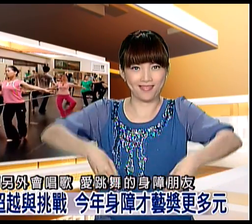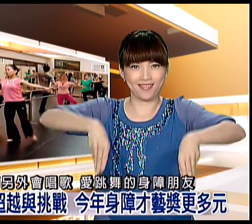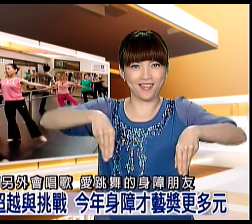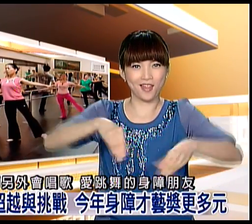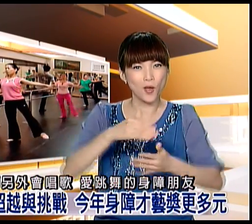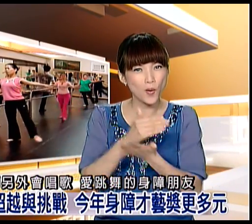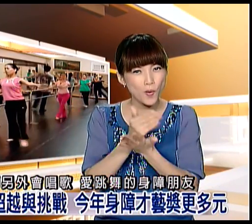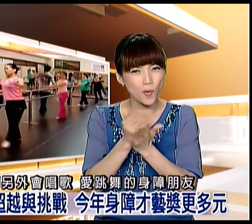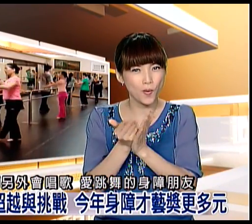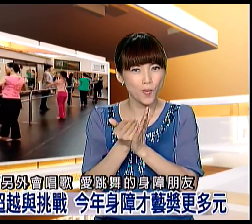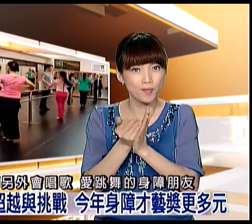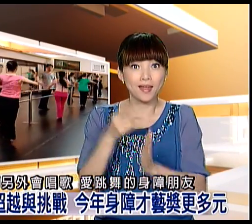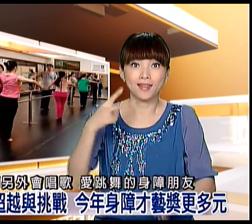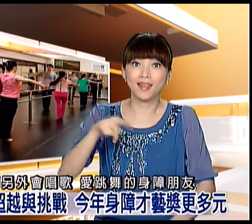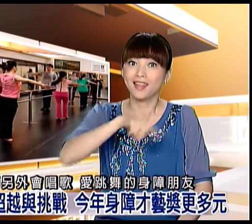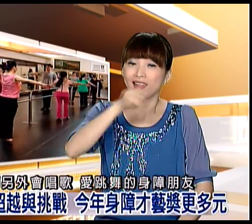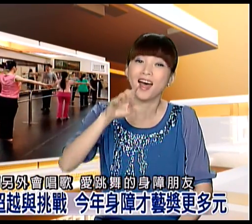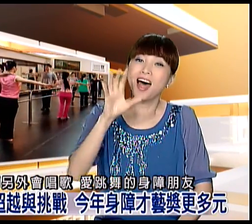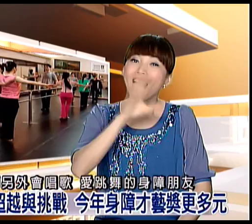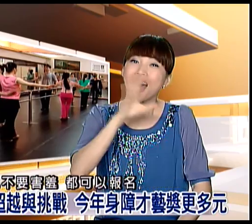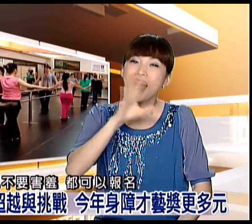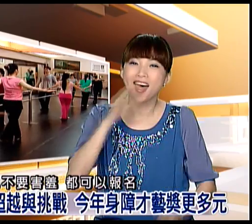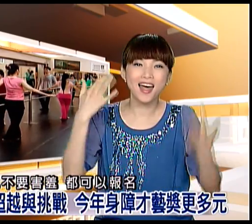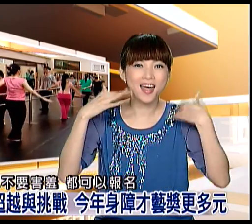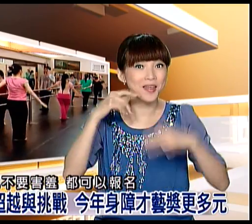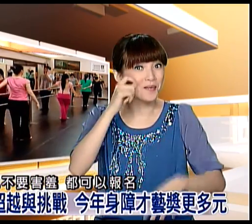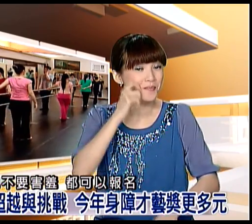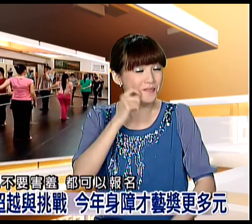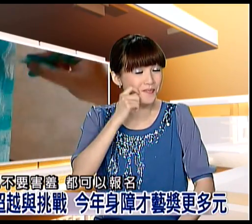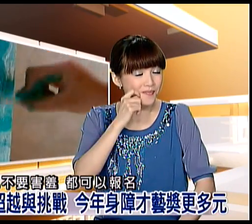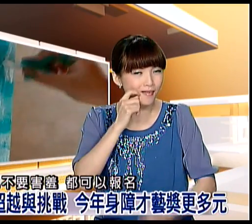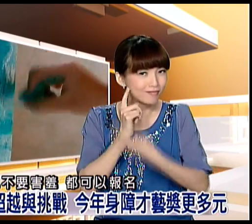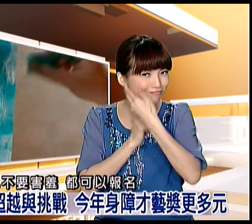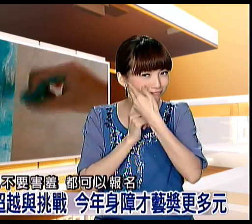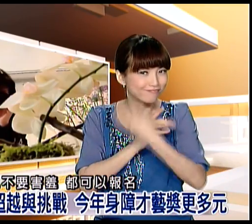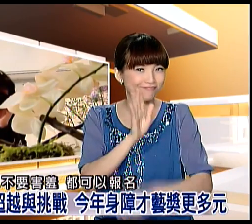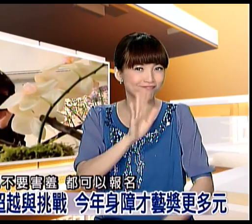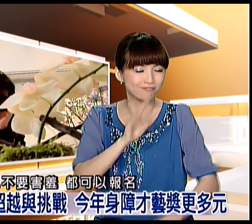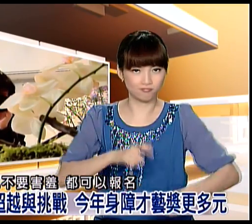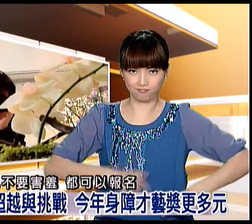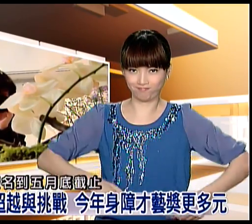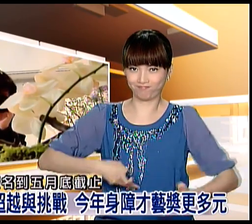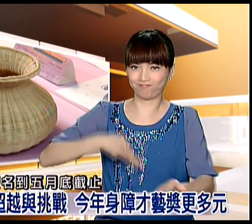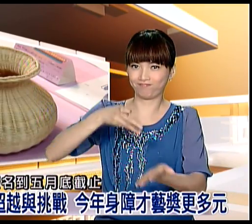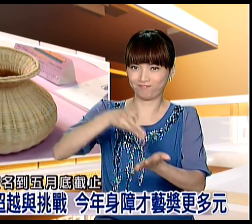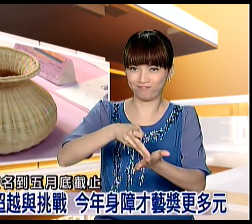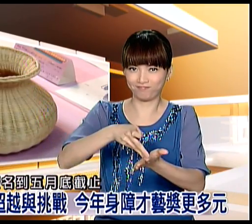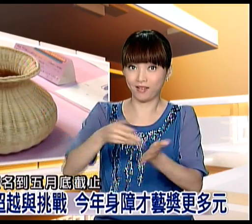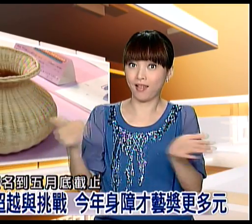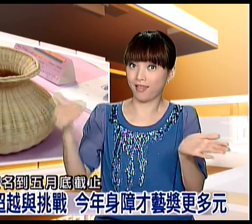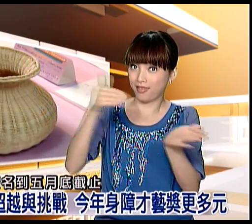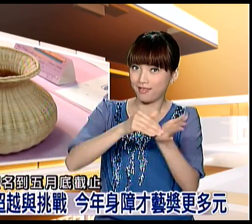会唱歌、爱跳舞的身障朋友也不要害羞，都可以报名，报名到五月底截止。